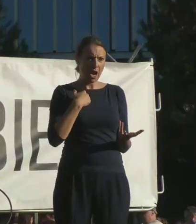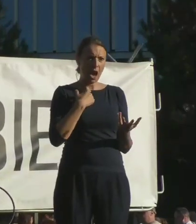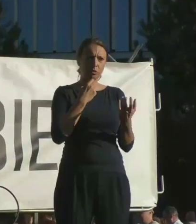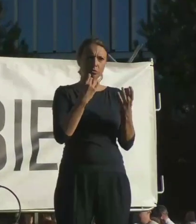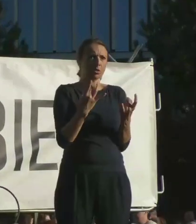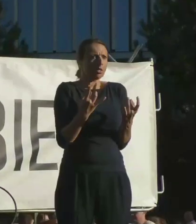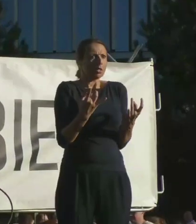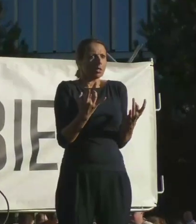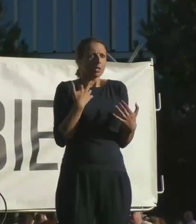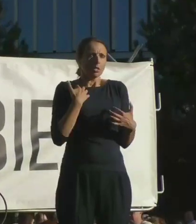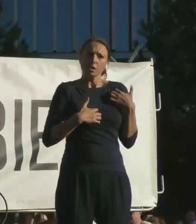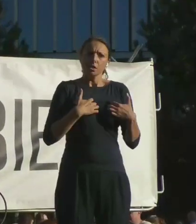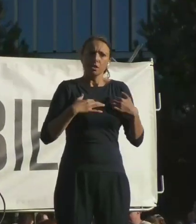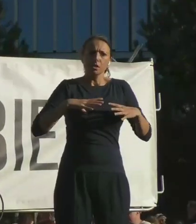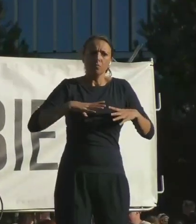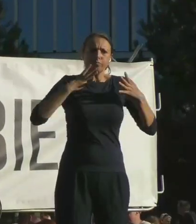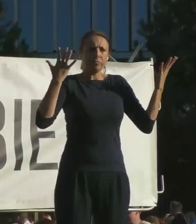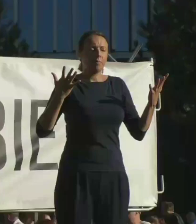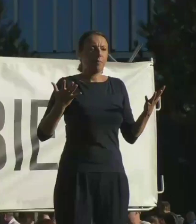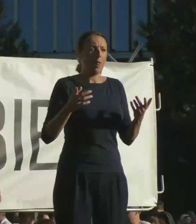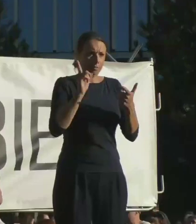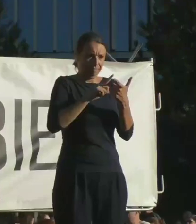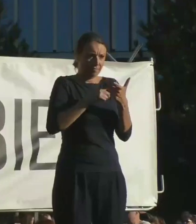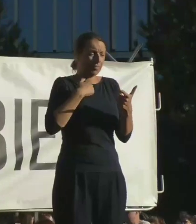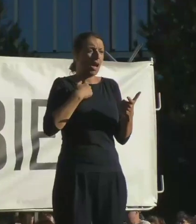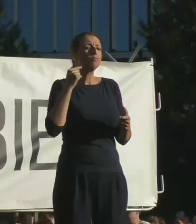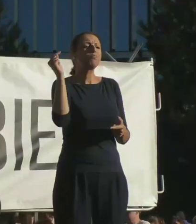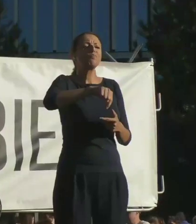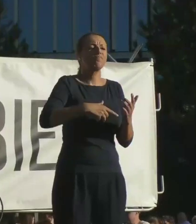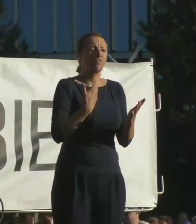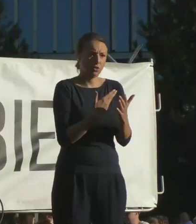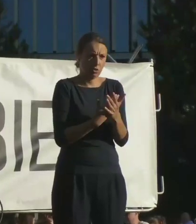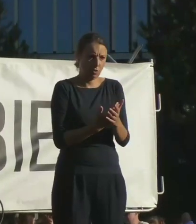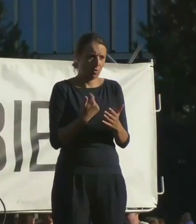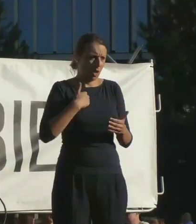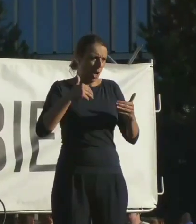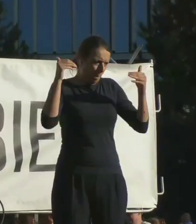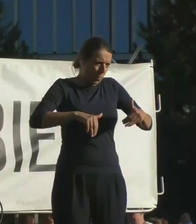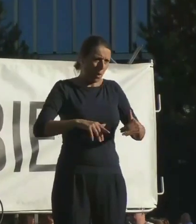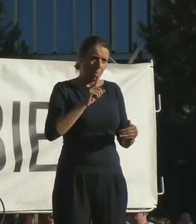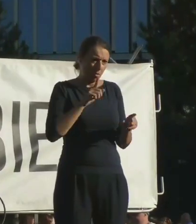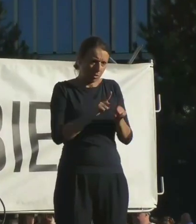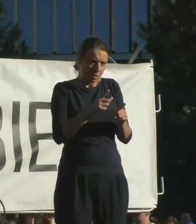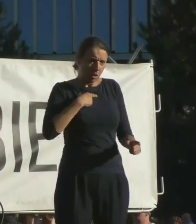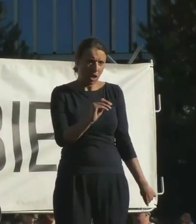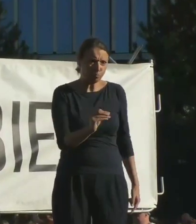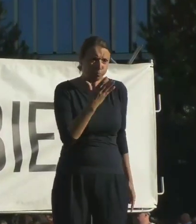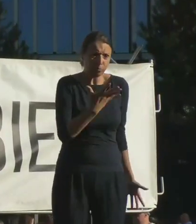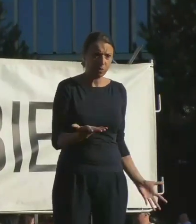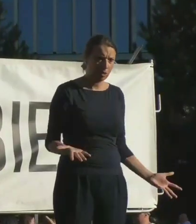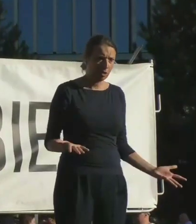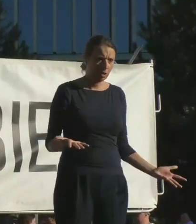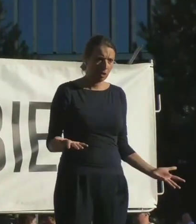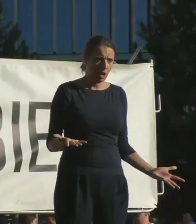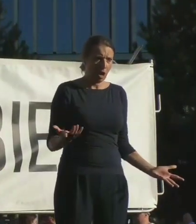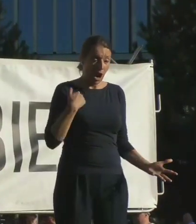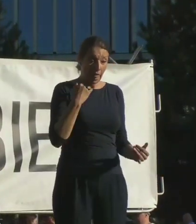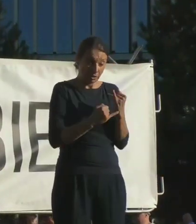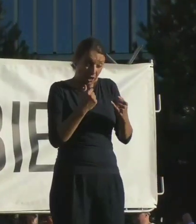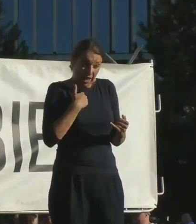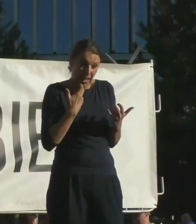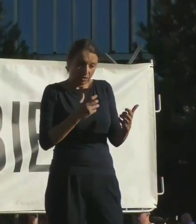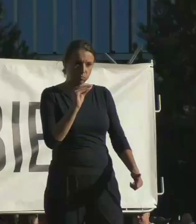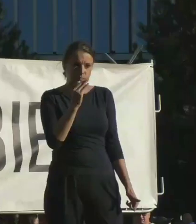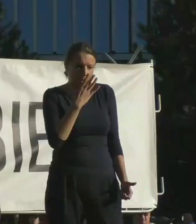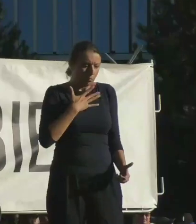jestem. Po drugie, przyjechałam tutaj, mogłabym powiedzieć, z rozczarowania. Ale żeby mieć